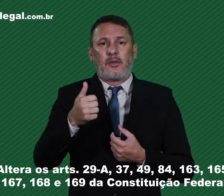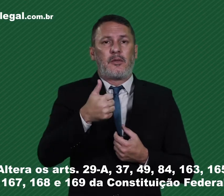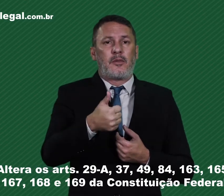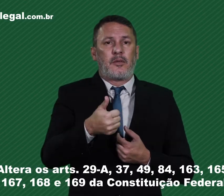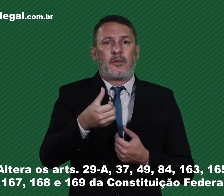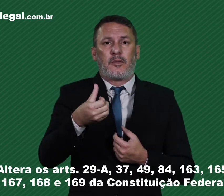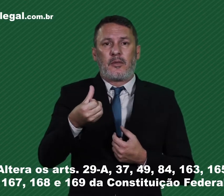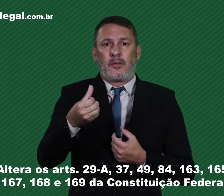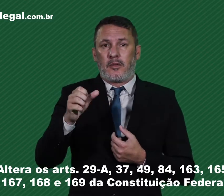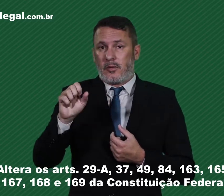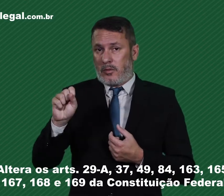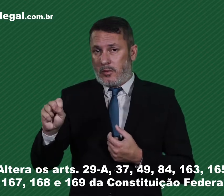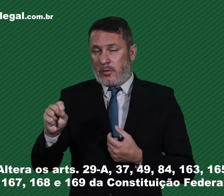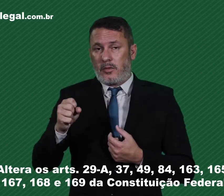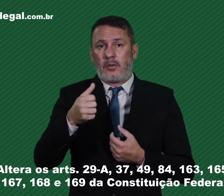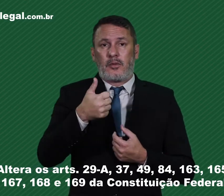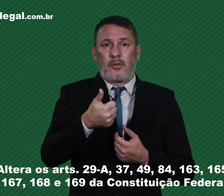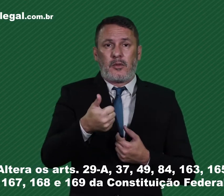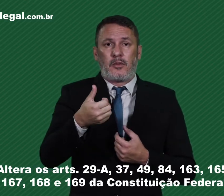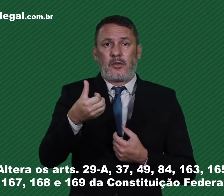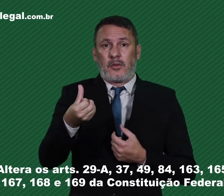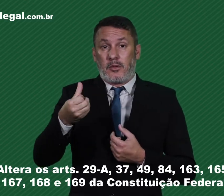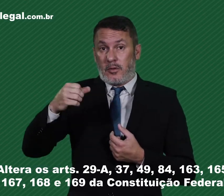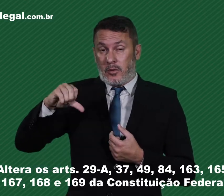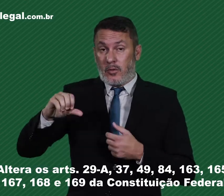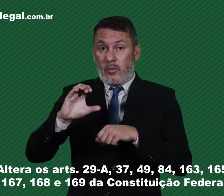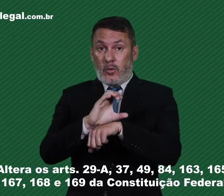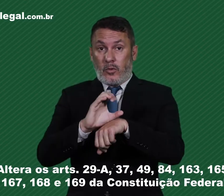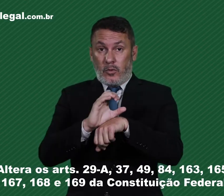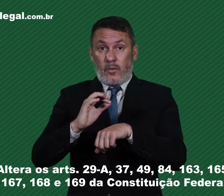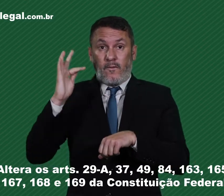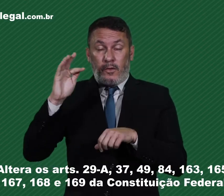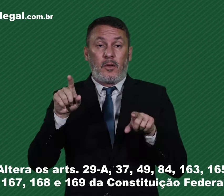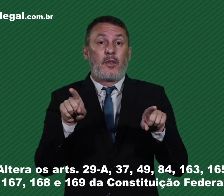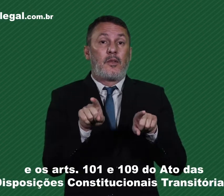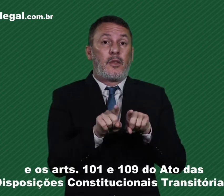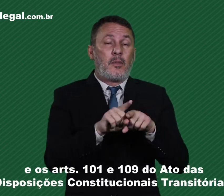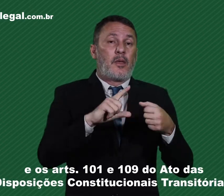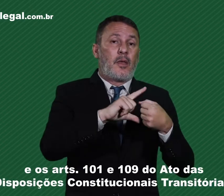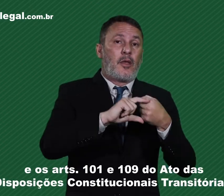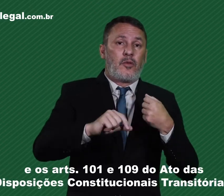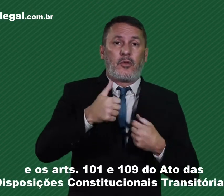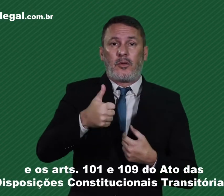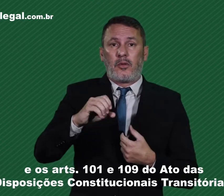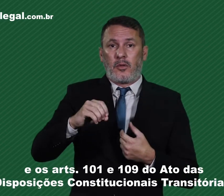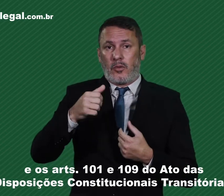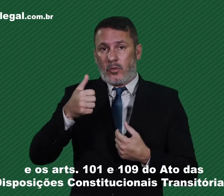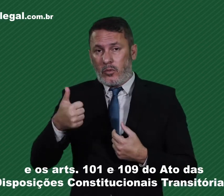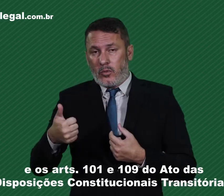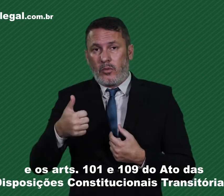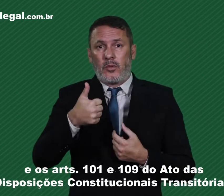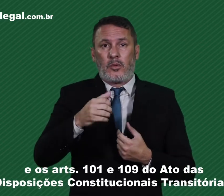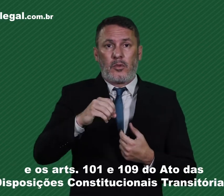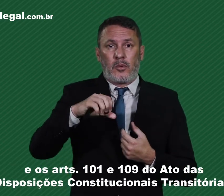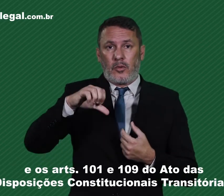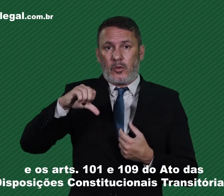167/168 e 169 da Constituição Federal e os artigos 101 e 109